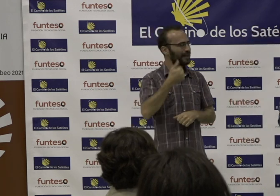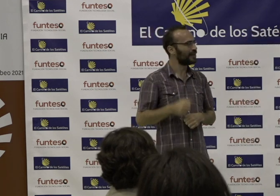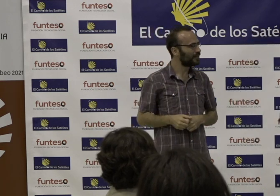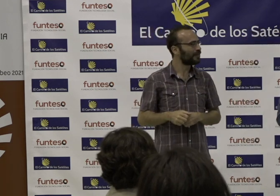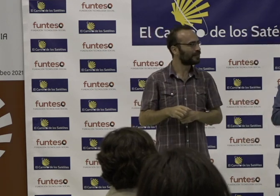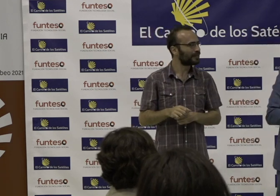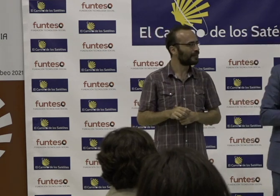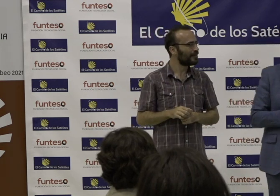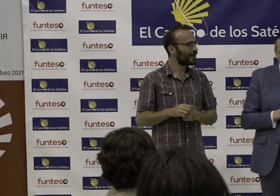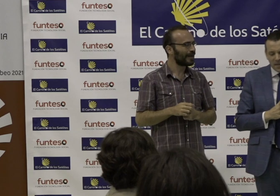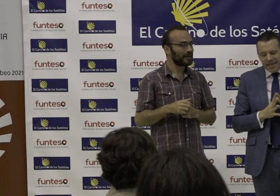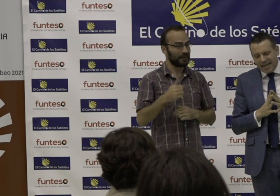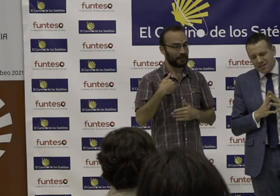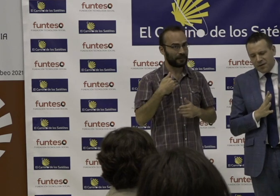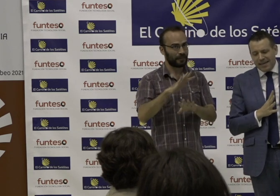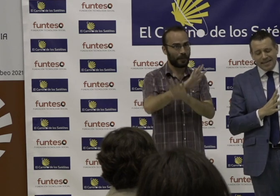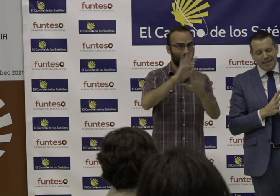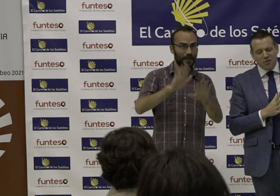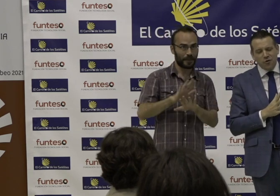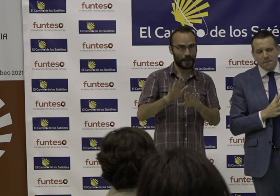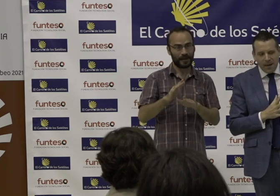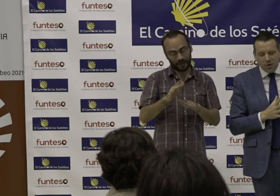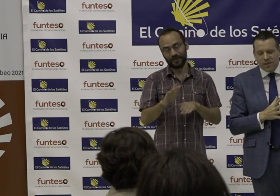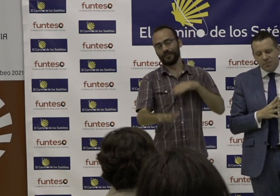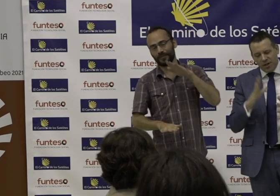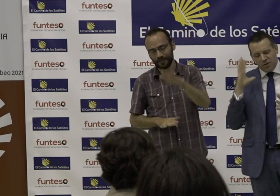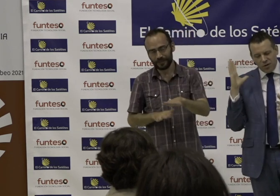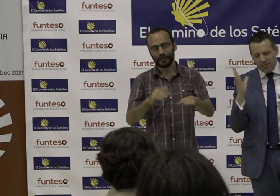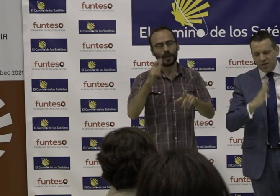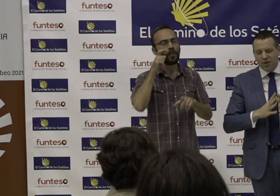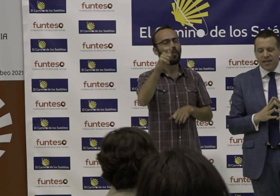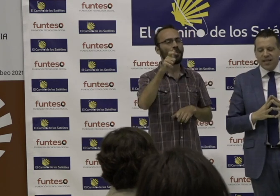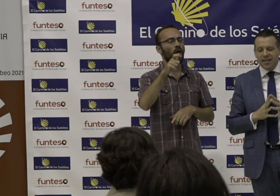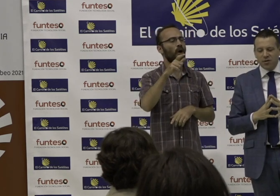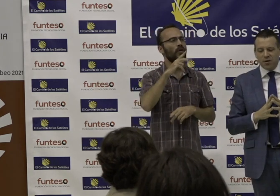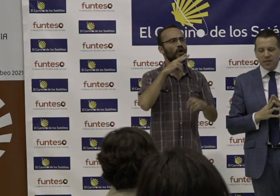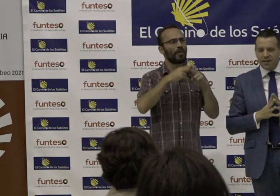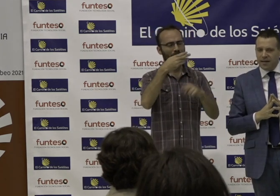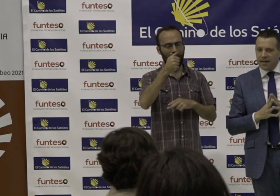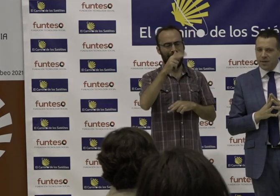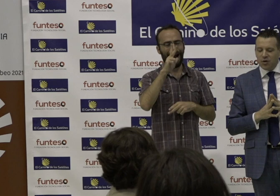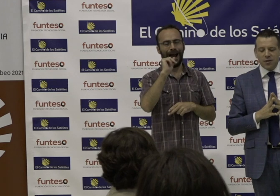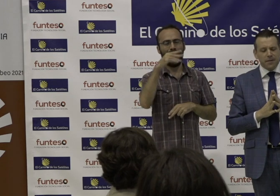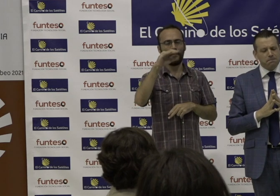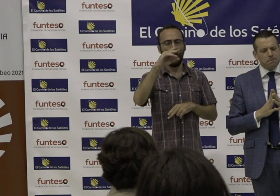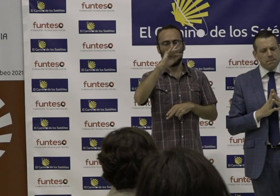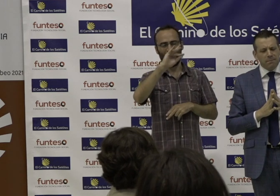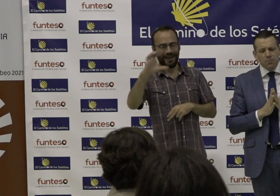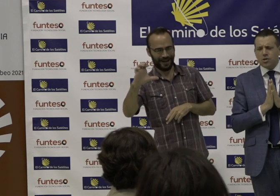punto que yo pasé, que en este caso fue en Bamonde, porque hice otro camino de otra ruta, hice el camino